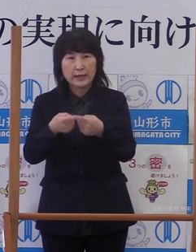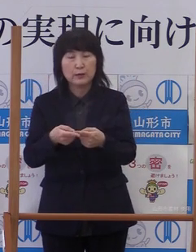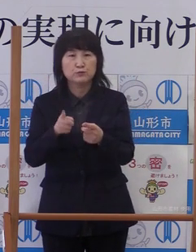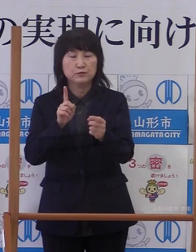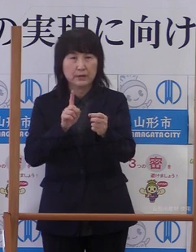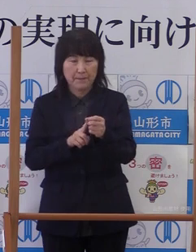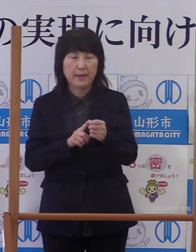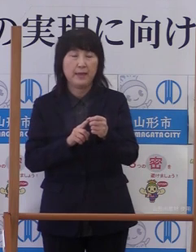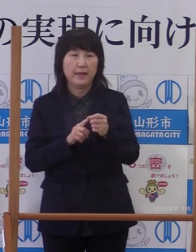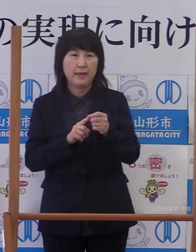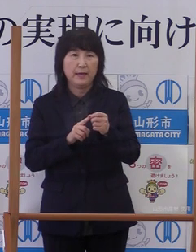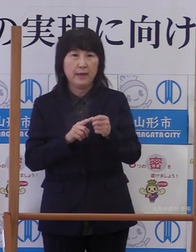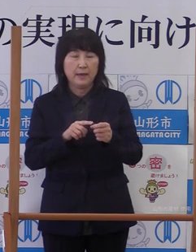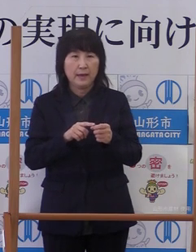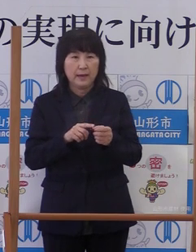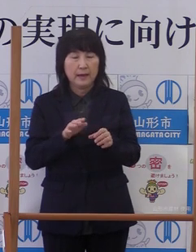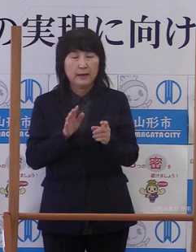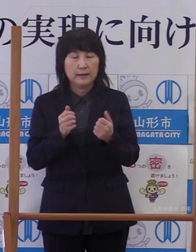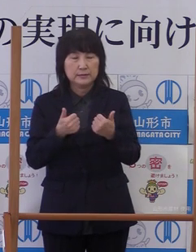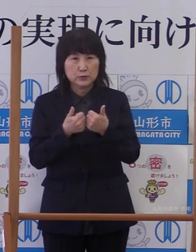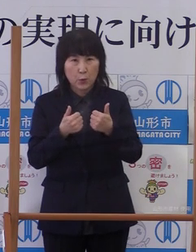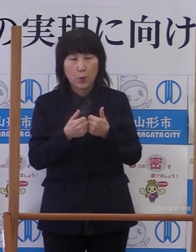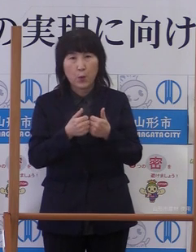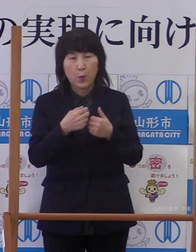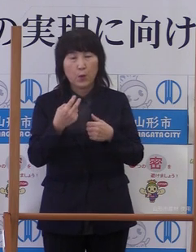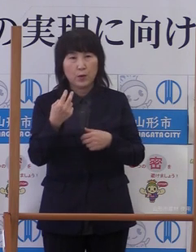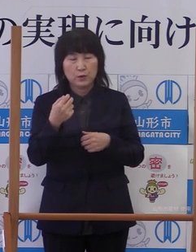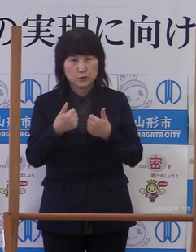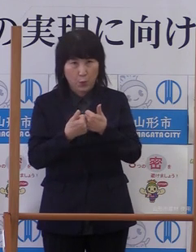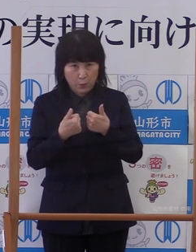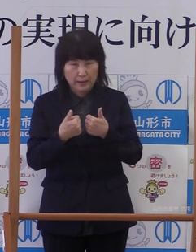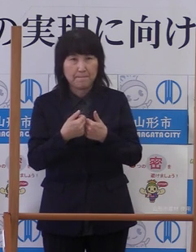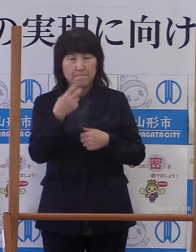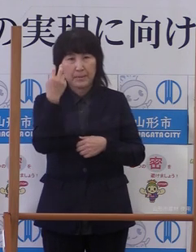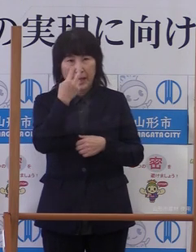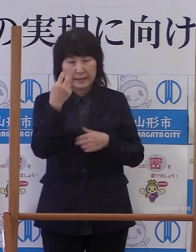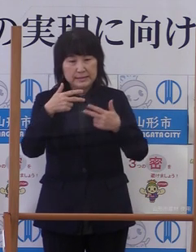ため、児童相談ケースを管理するシステムを導入します。